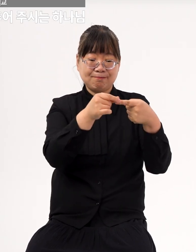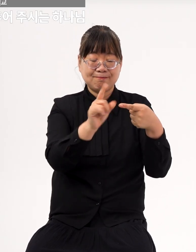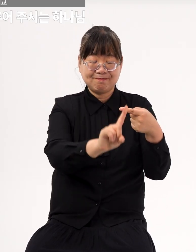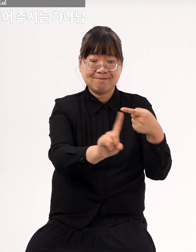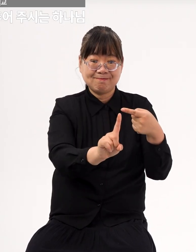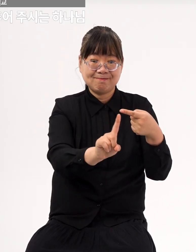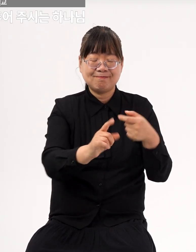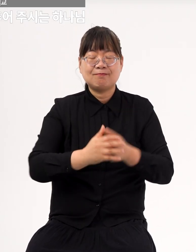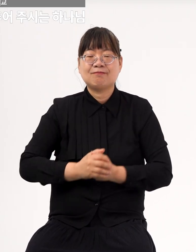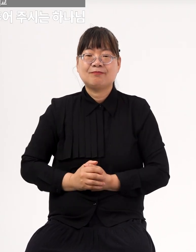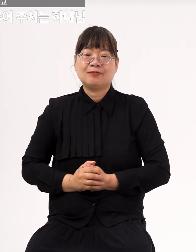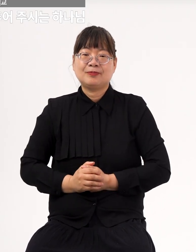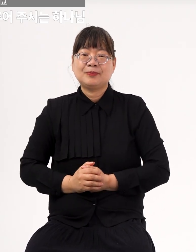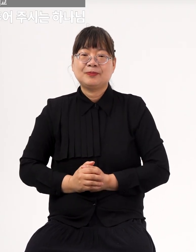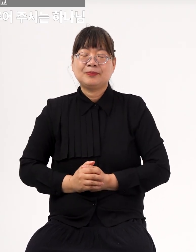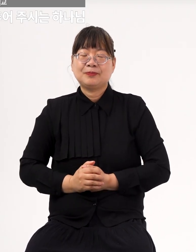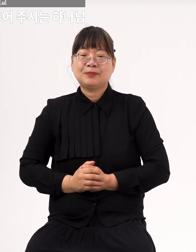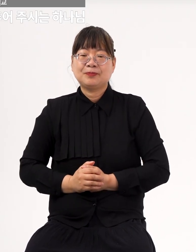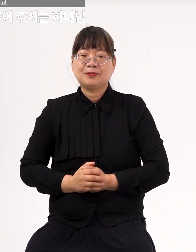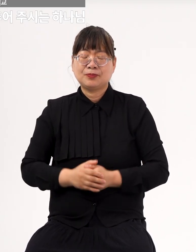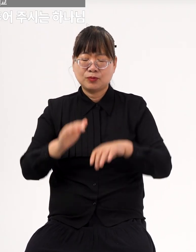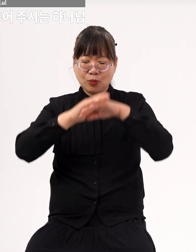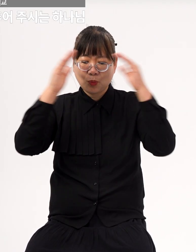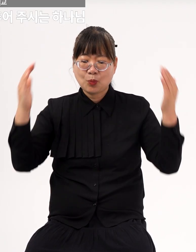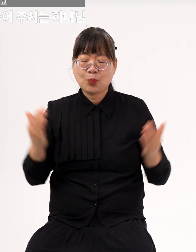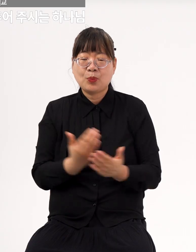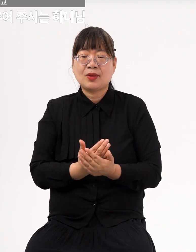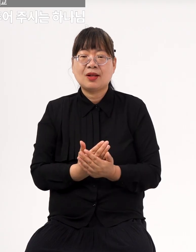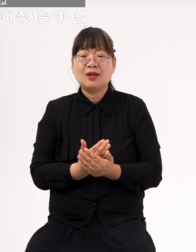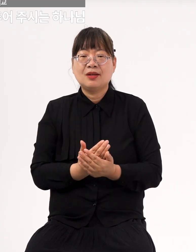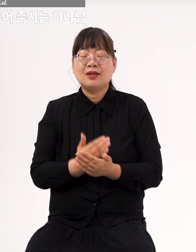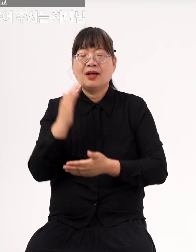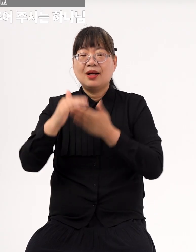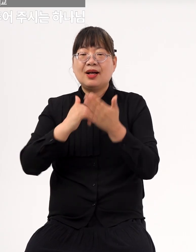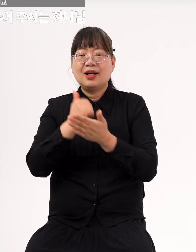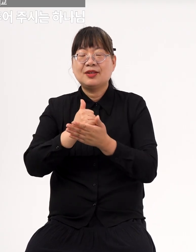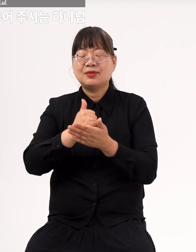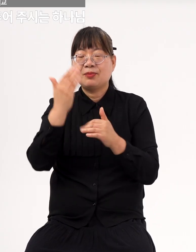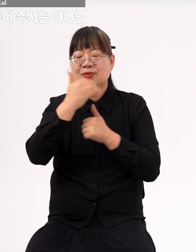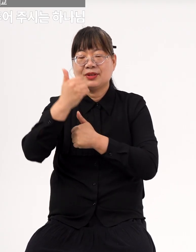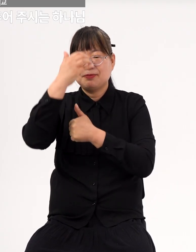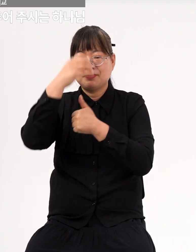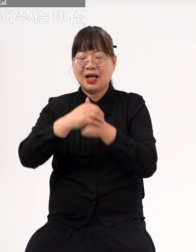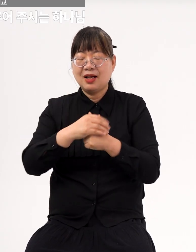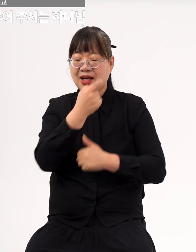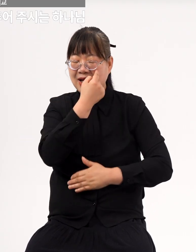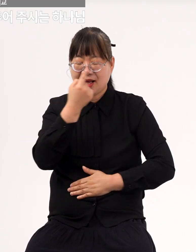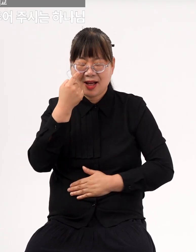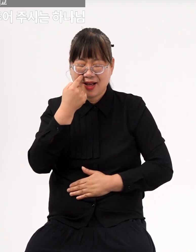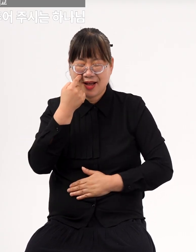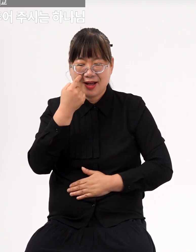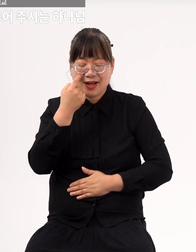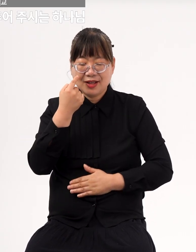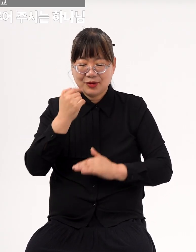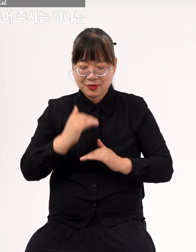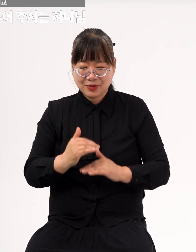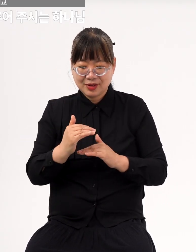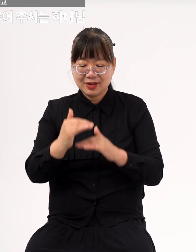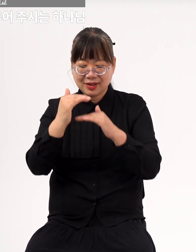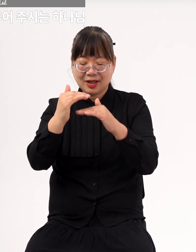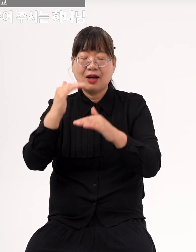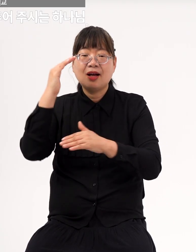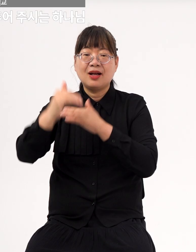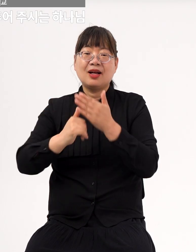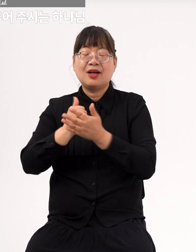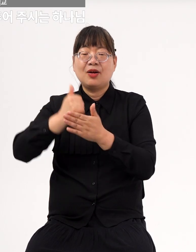번째는 이 모든 소명을 확인하고 사명을 확인하는 과정에서